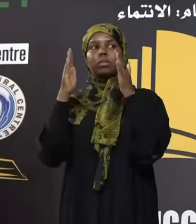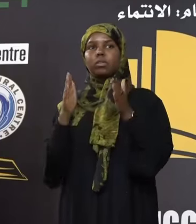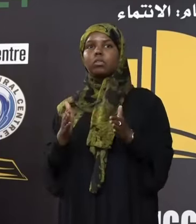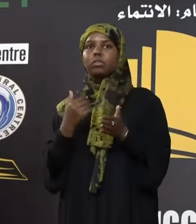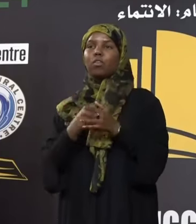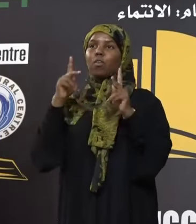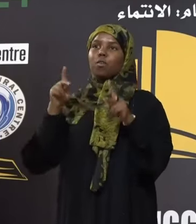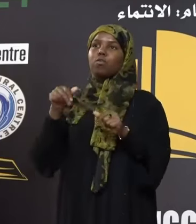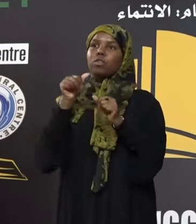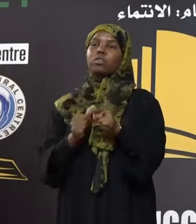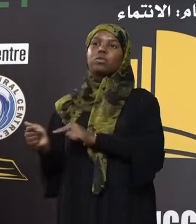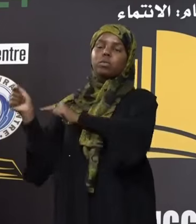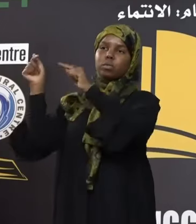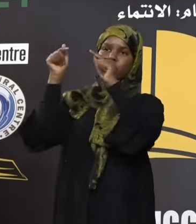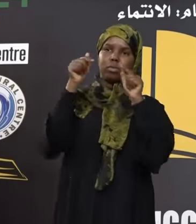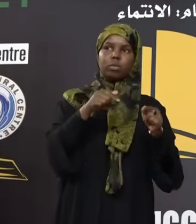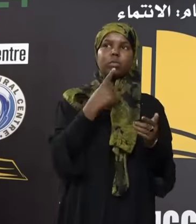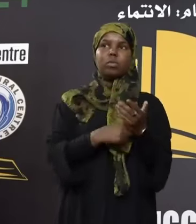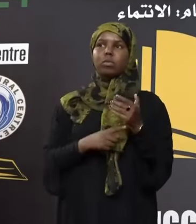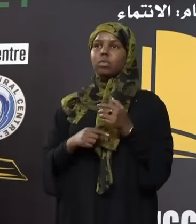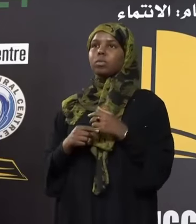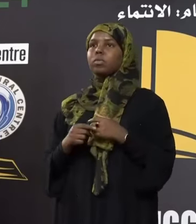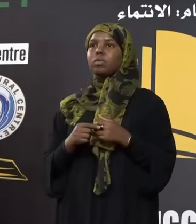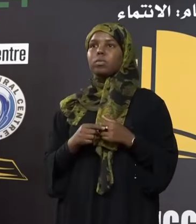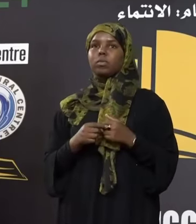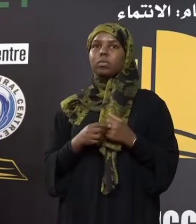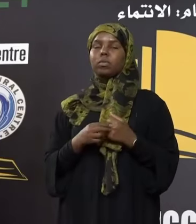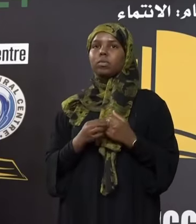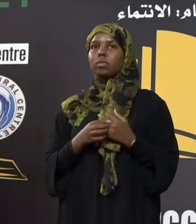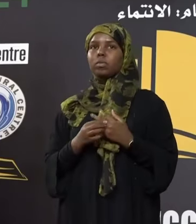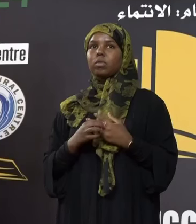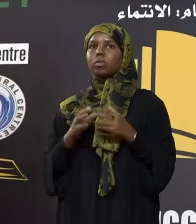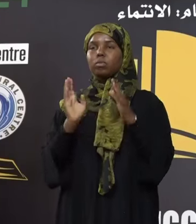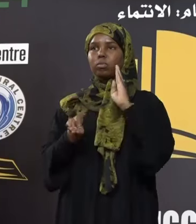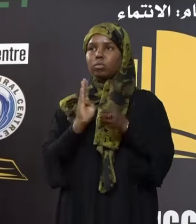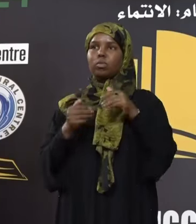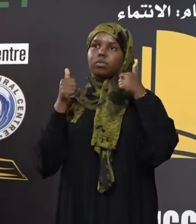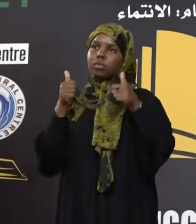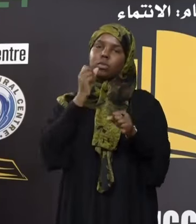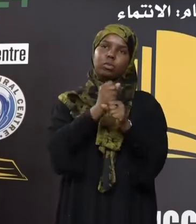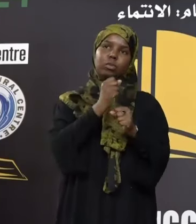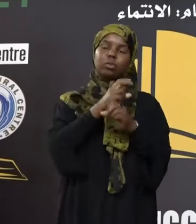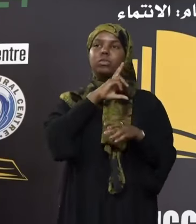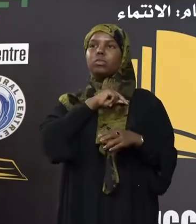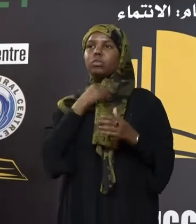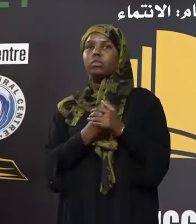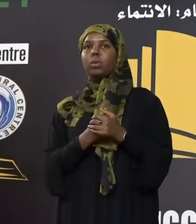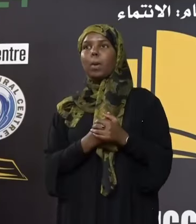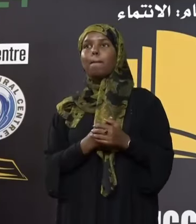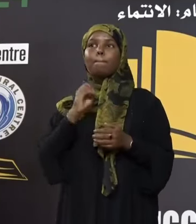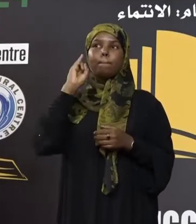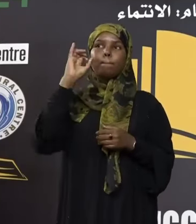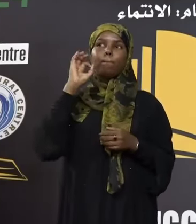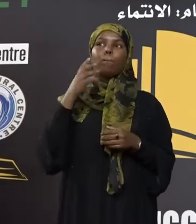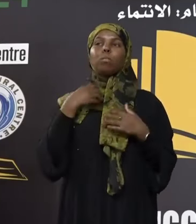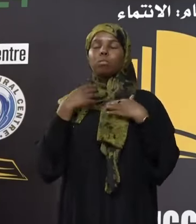waxaan naga diyaaraa cid kasta oo timaada inaannu maxaan ku raadinayaa shicib wanaagsan oo la shaqeynayo noqono haddii